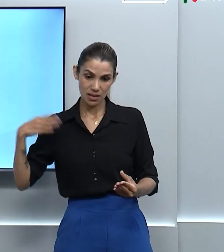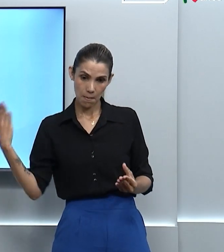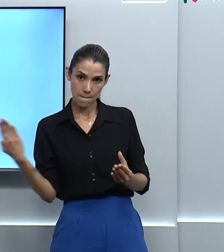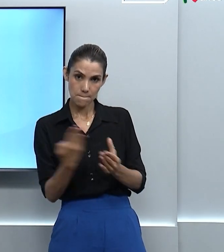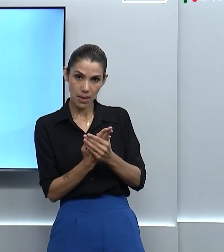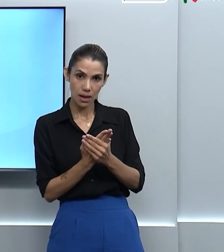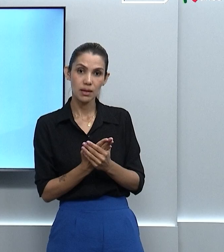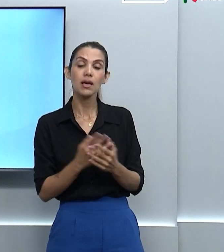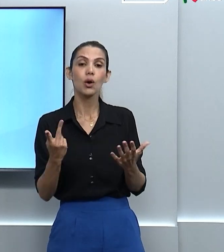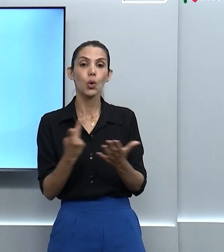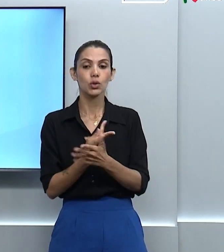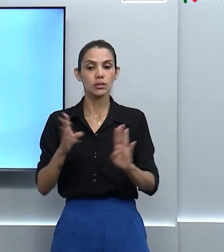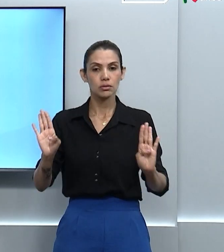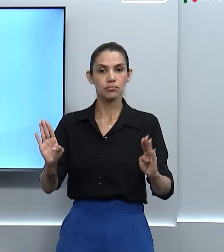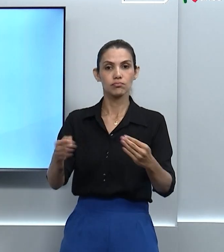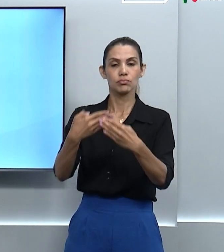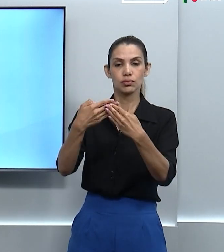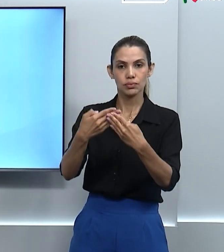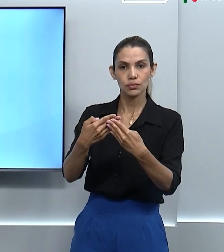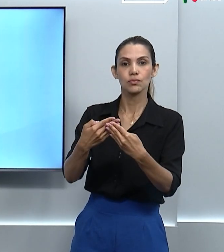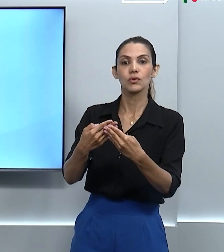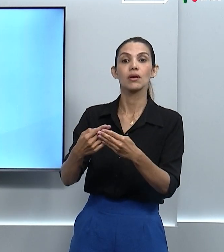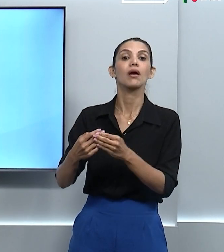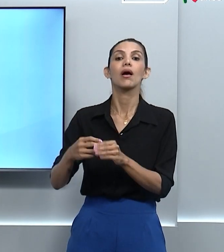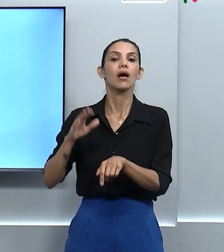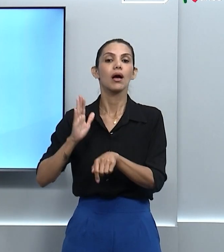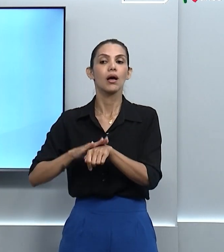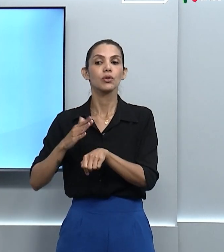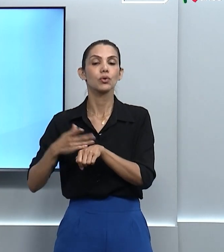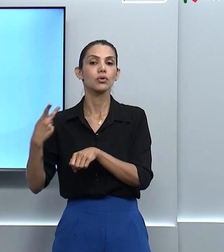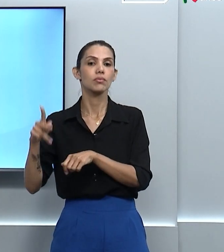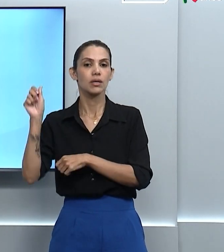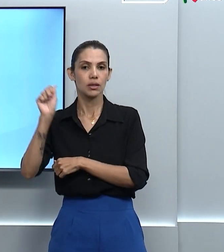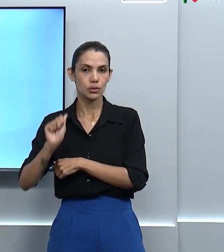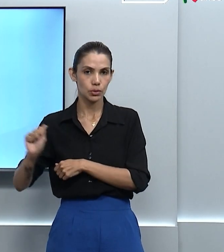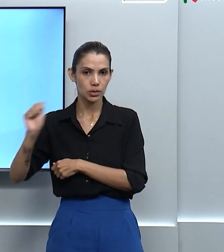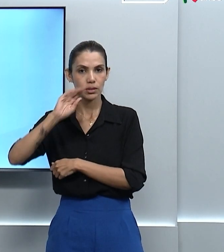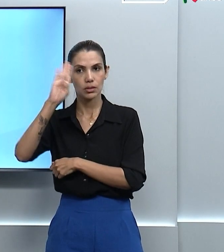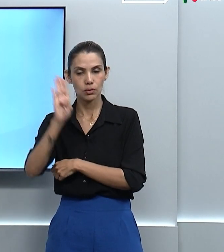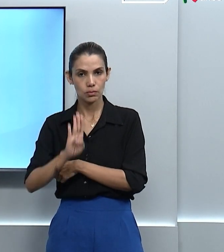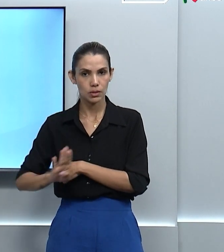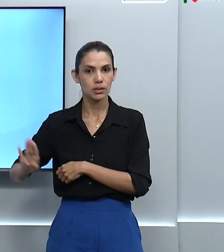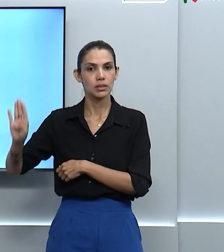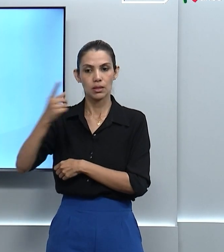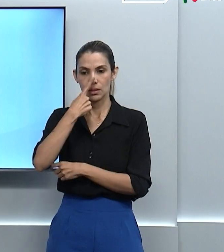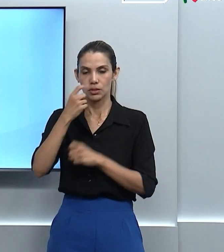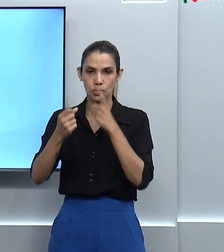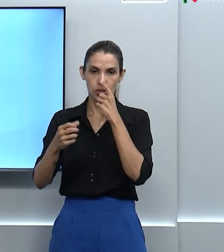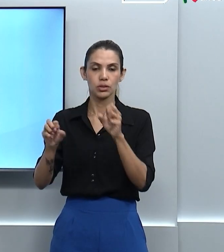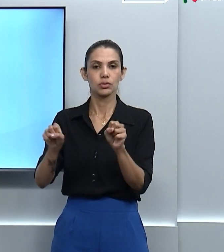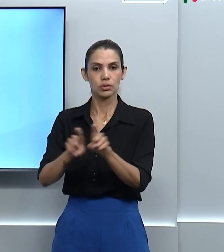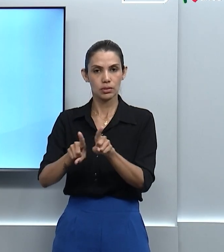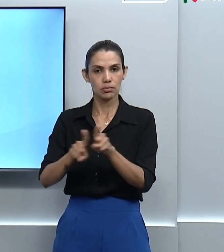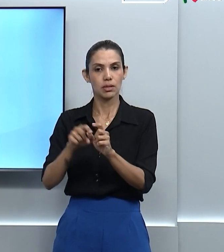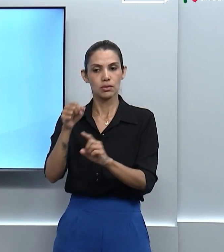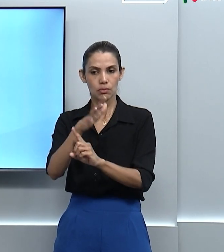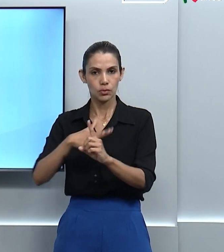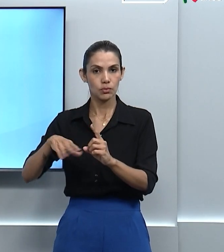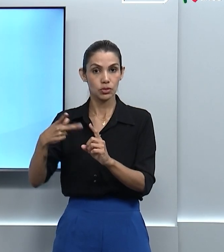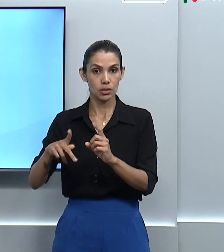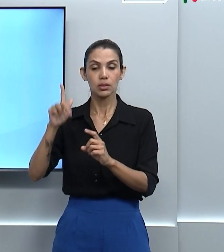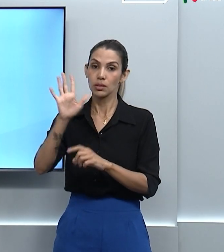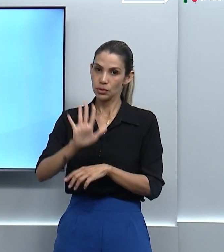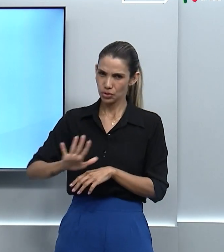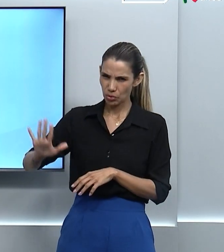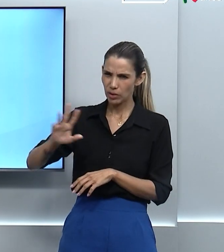interdição inicial tinha sido proposta pela Associação Brasileira de Resíduos e Meio Ambiente e também pelo Estado de Goiás. A gente já falou